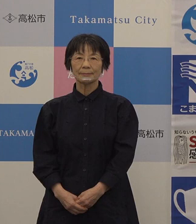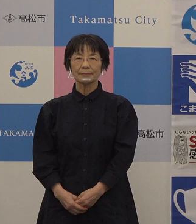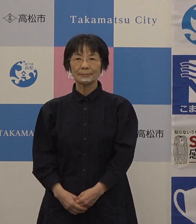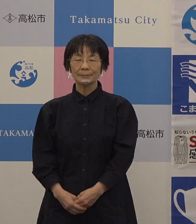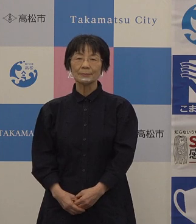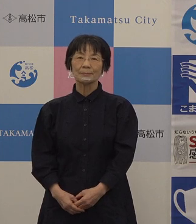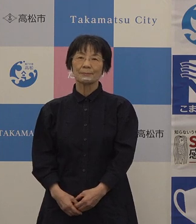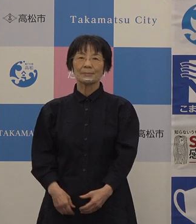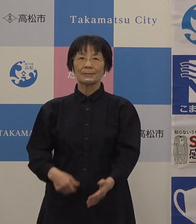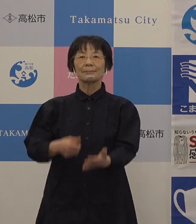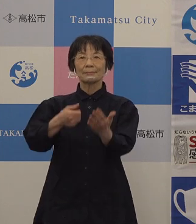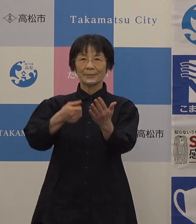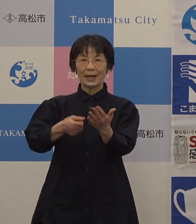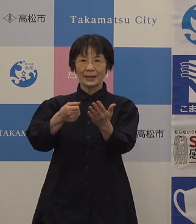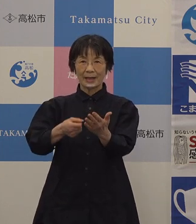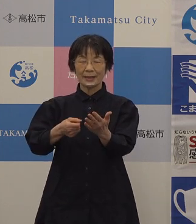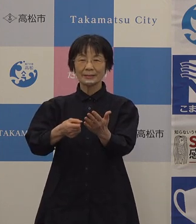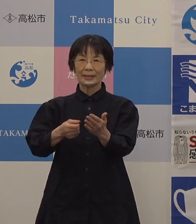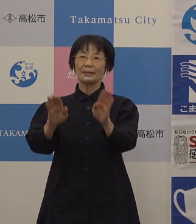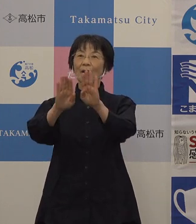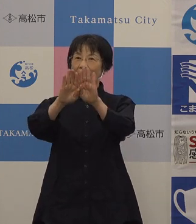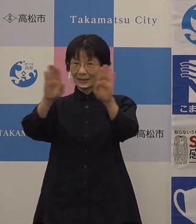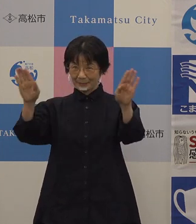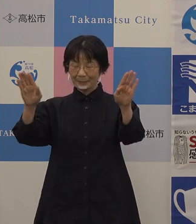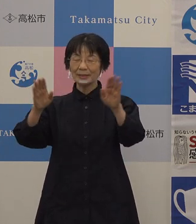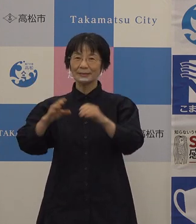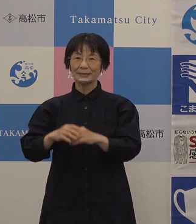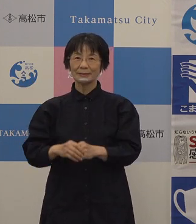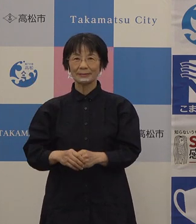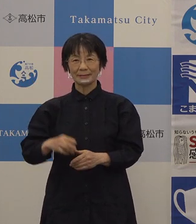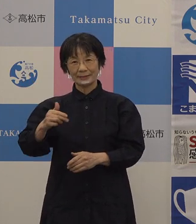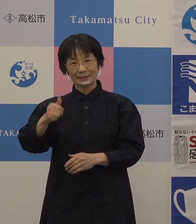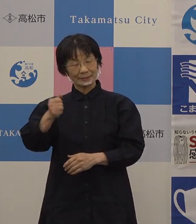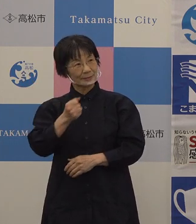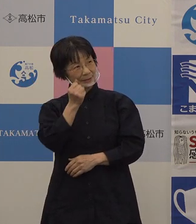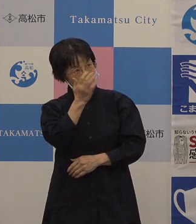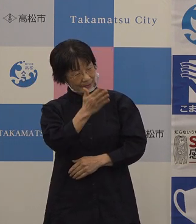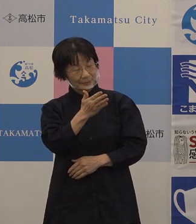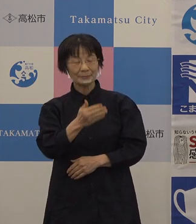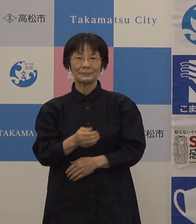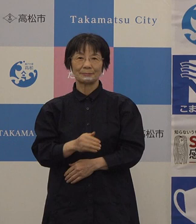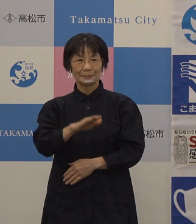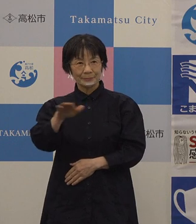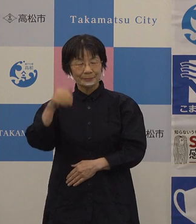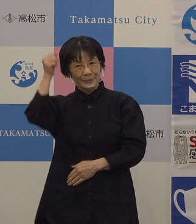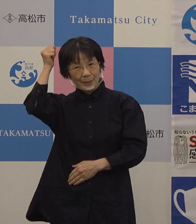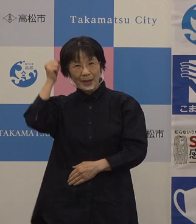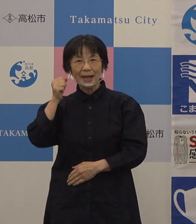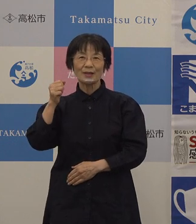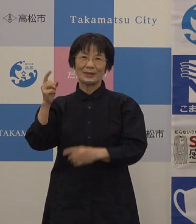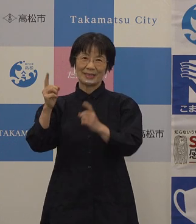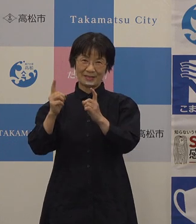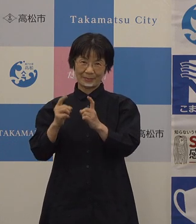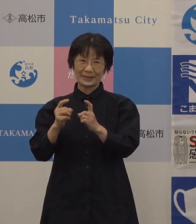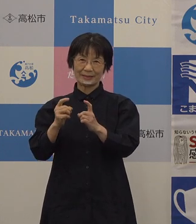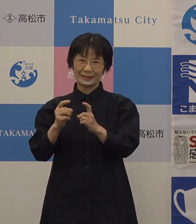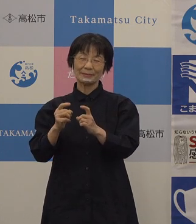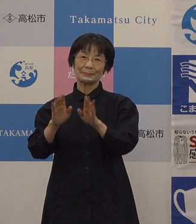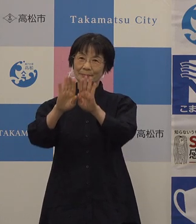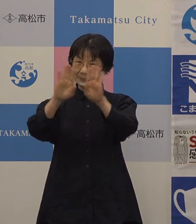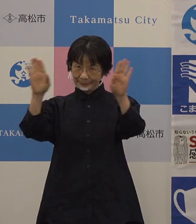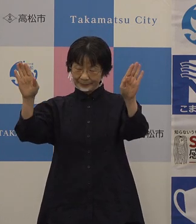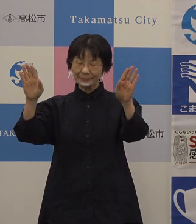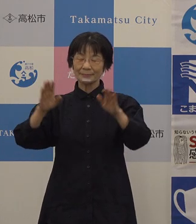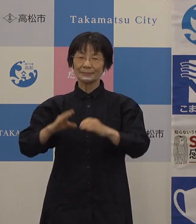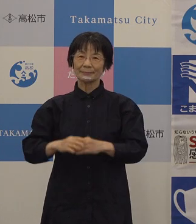それではただいまより市長定例記者会見を始めさせていただきます。市長よろしくお願いします。 はい、おはようございます。それでは定例記者会見を始めさせ